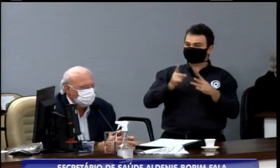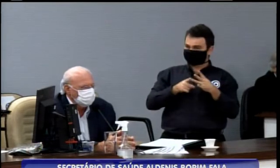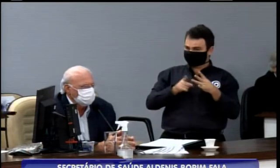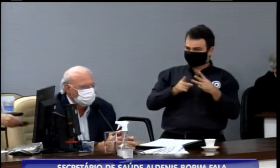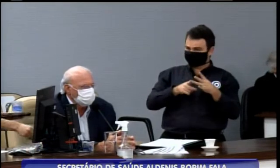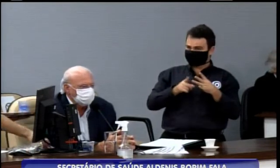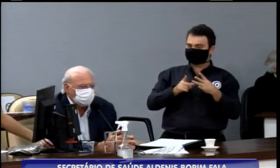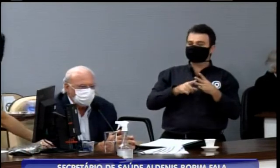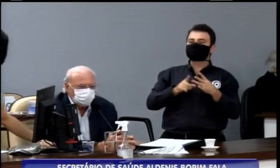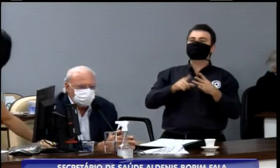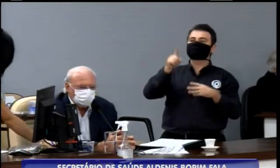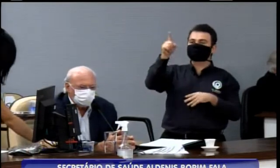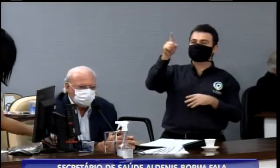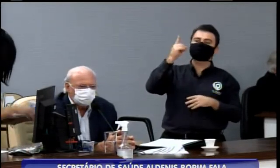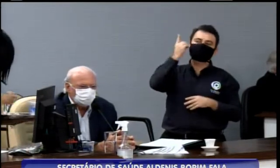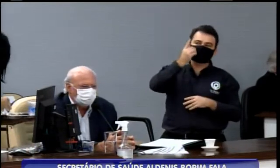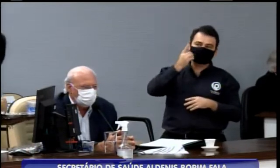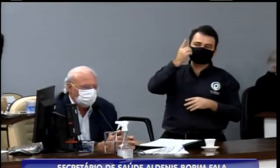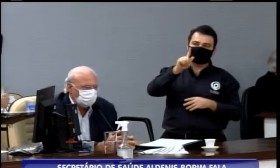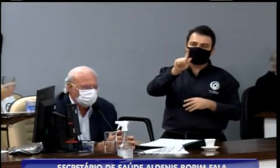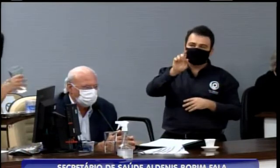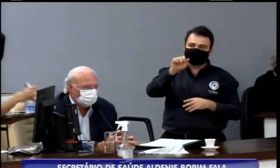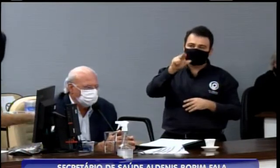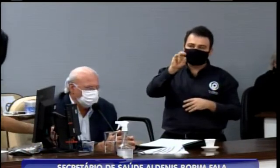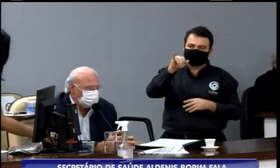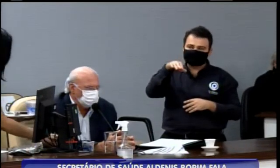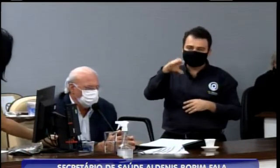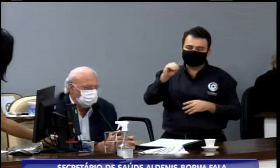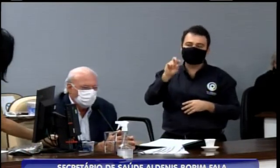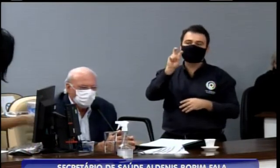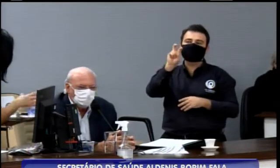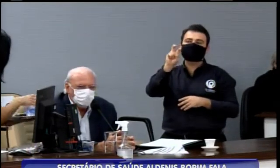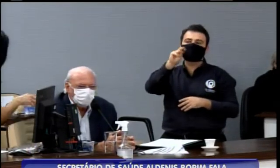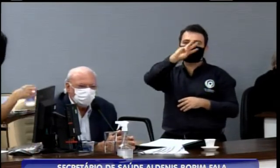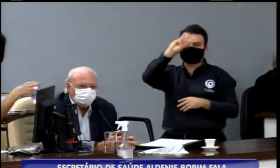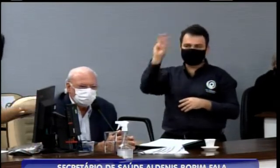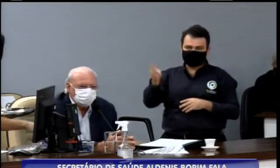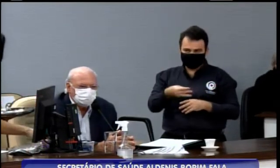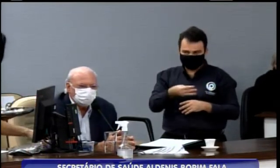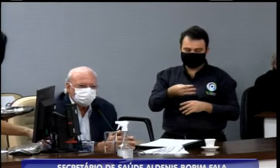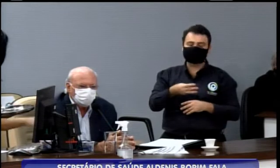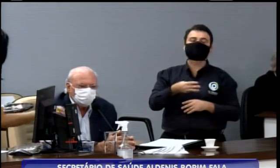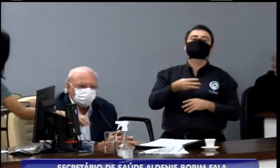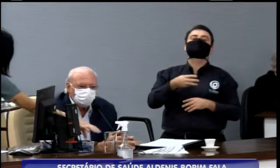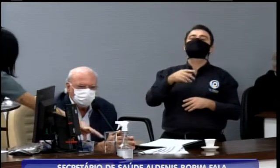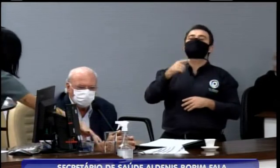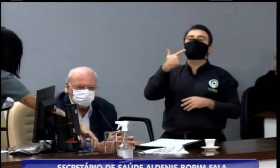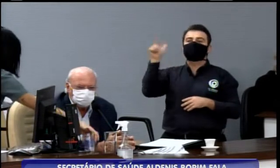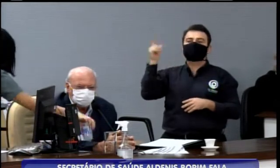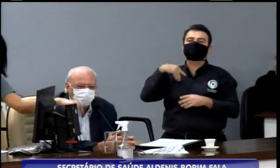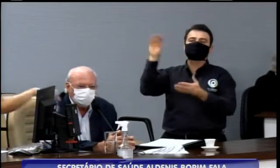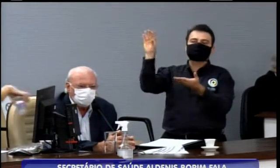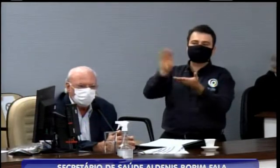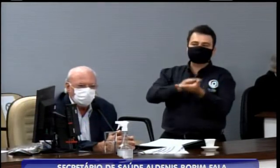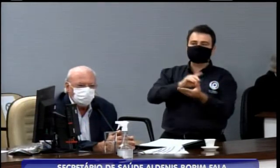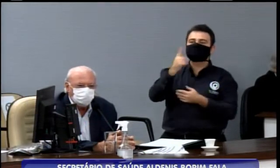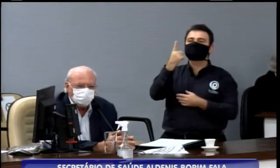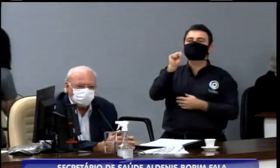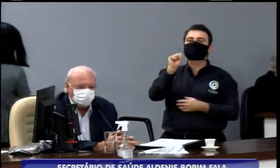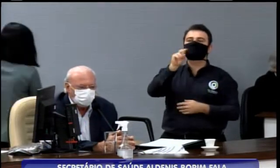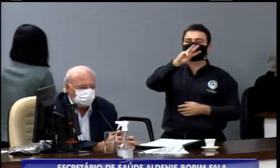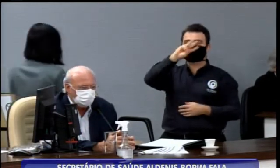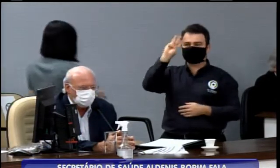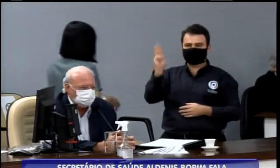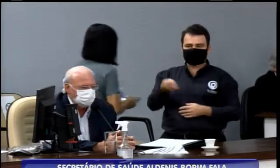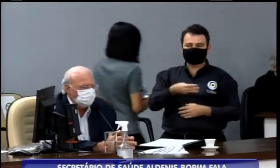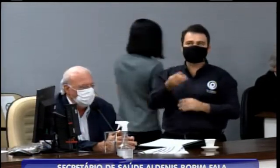parlamentares, uma do deputado Geninho de 5 milhões, verba federal, e a outra de 18 milhões, que não é uma